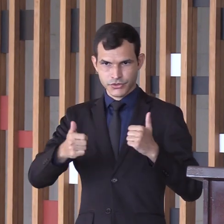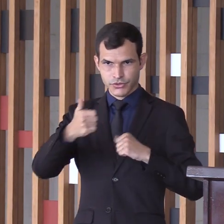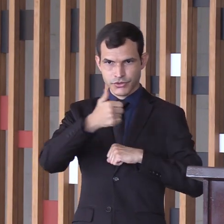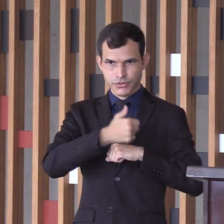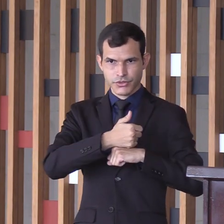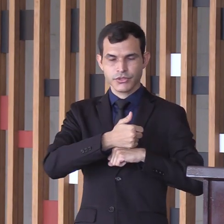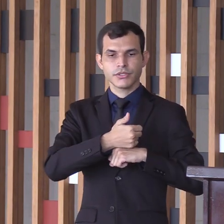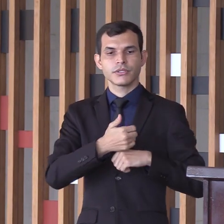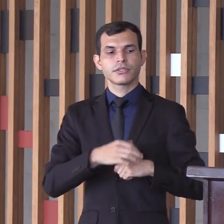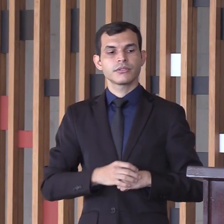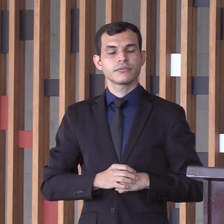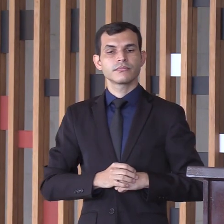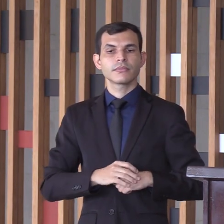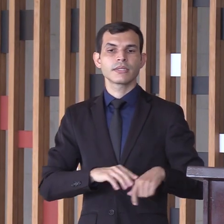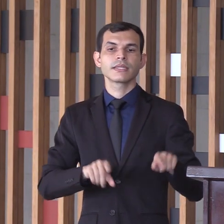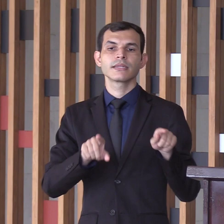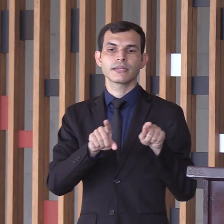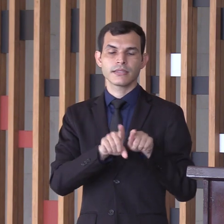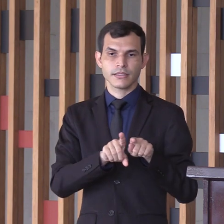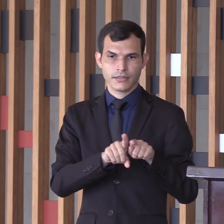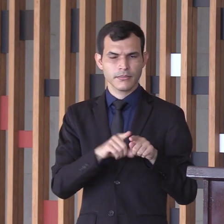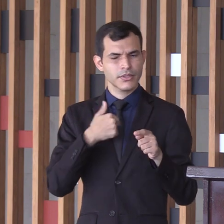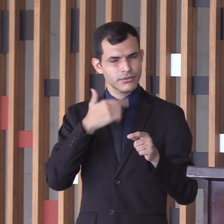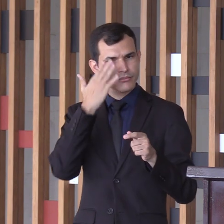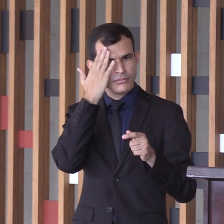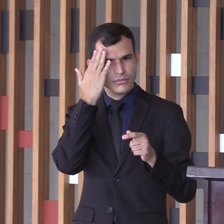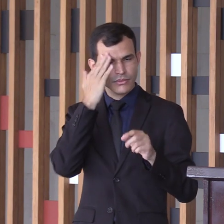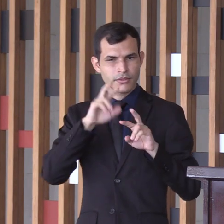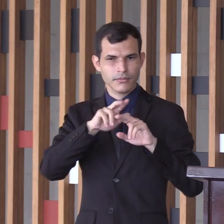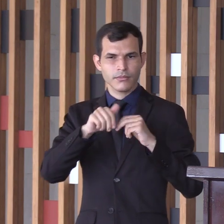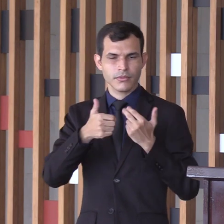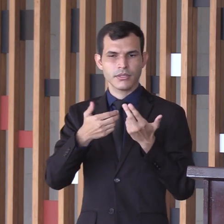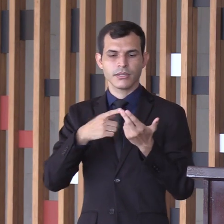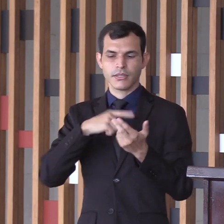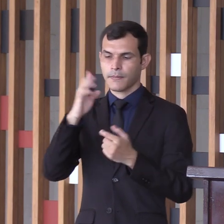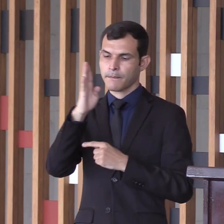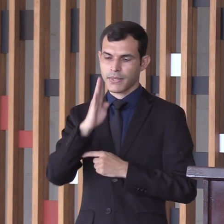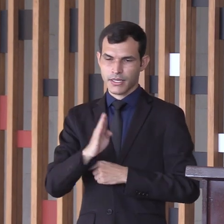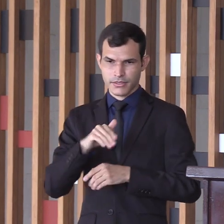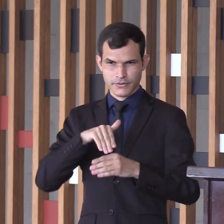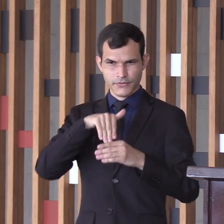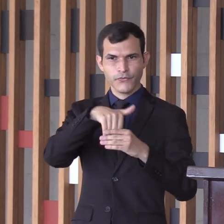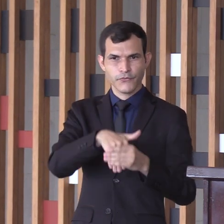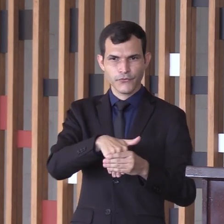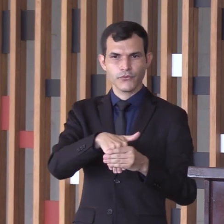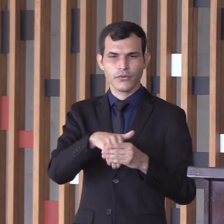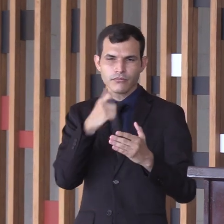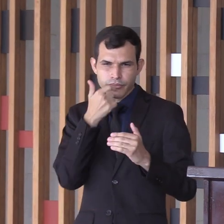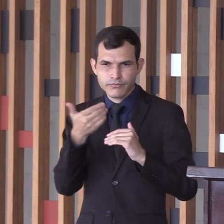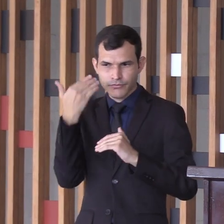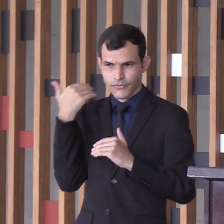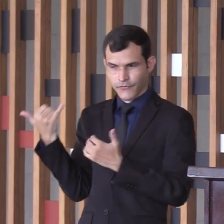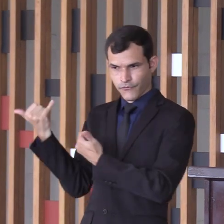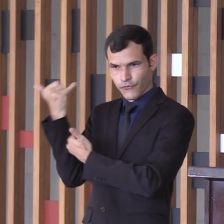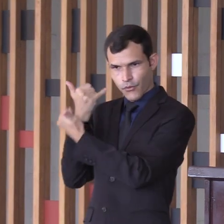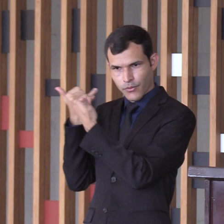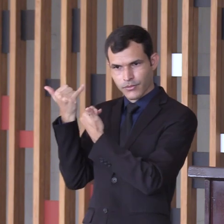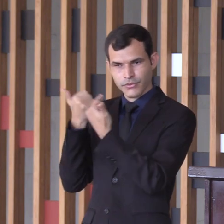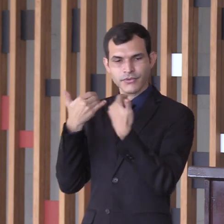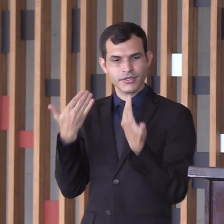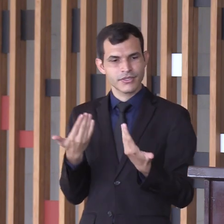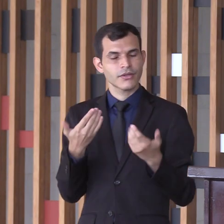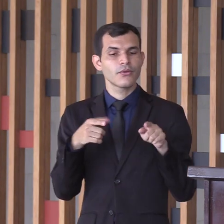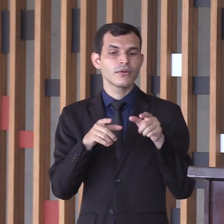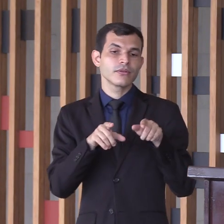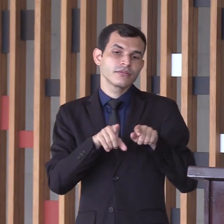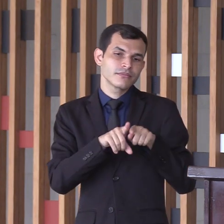Haroldo Cedraz, que eu soube, lutou reindamente pela eleição do Brasil, cujo testemunho tive agora há pouco, e do qual me orgulho. E, claro,